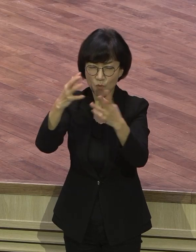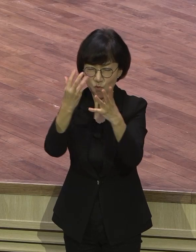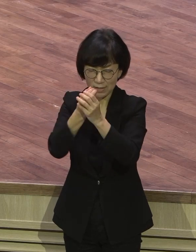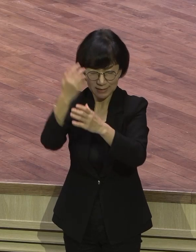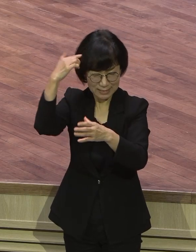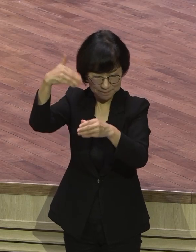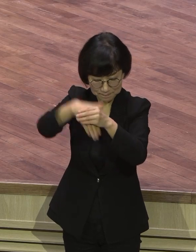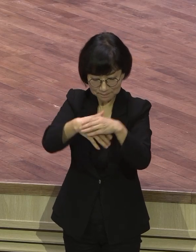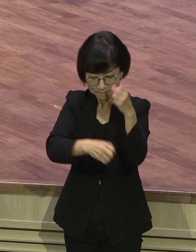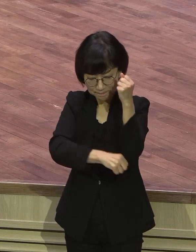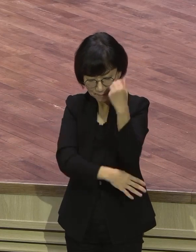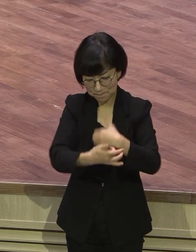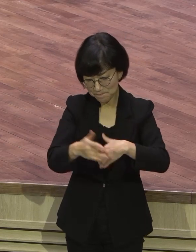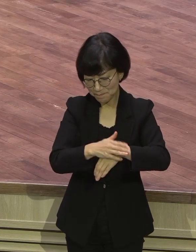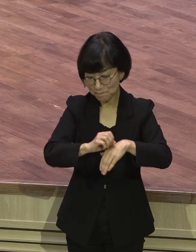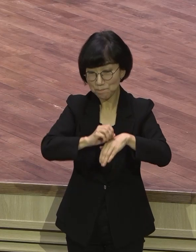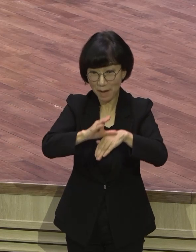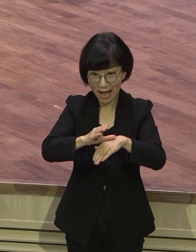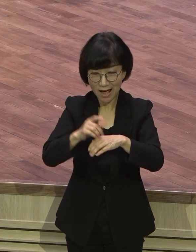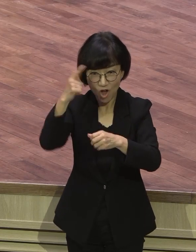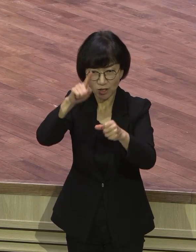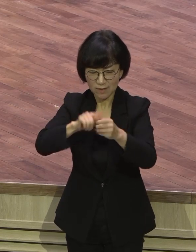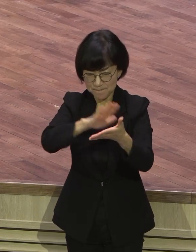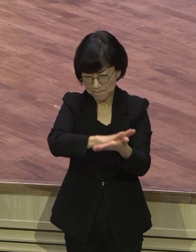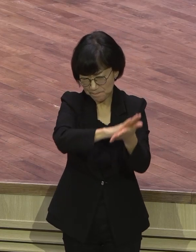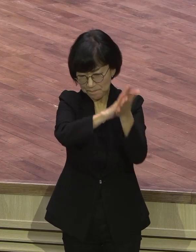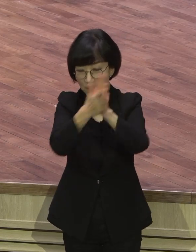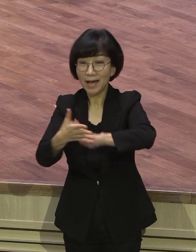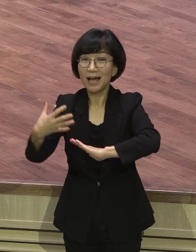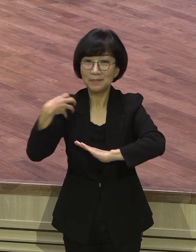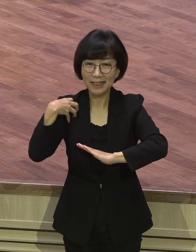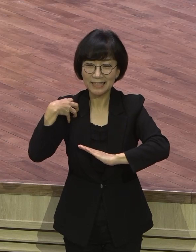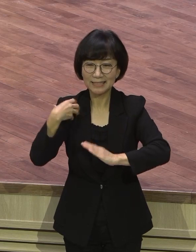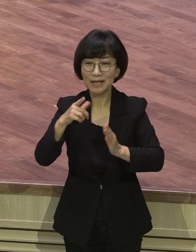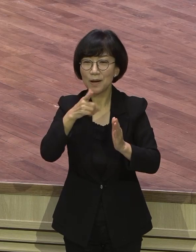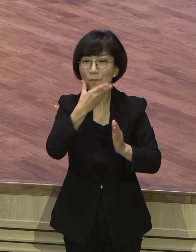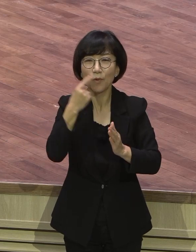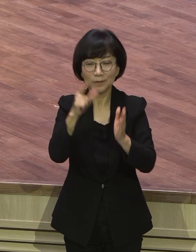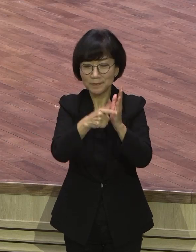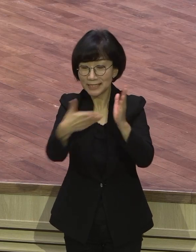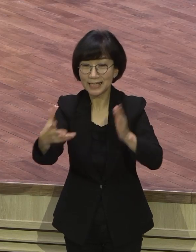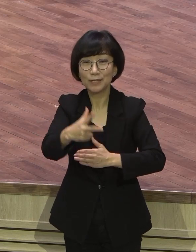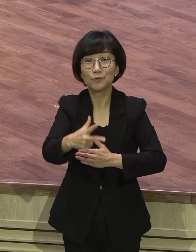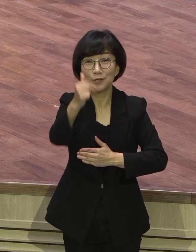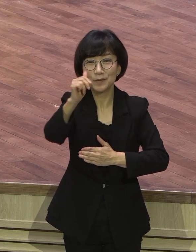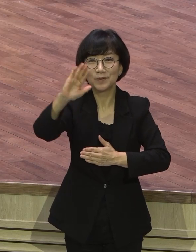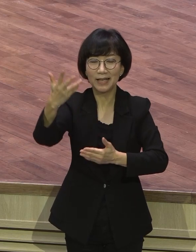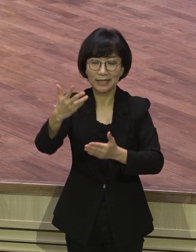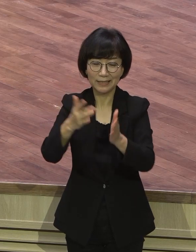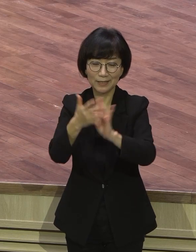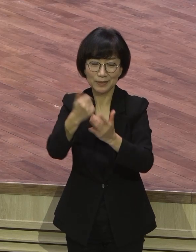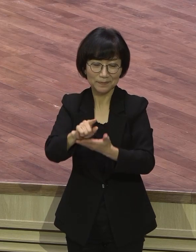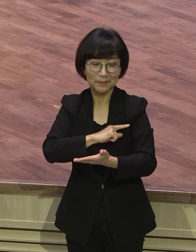영적 지각 변동 일으키는 복음시대의 주역들 다 되시기를 제모로 축복합니다